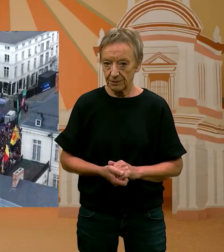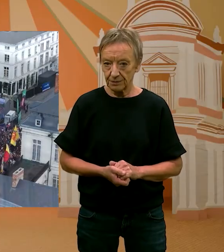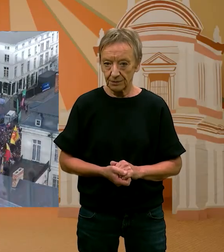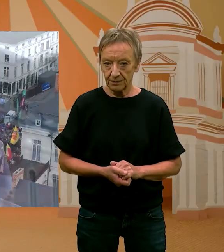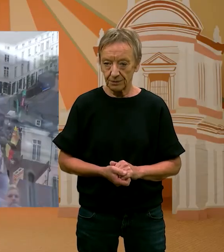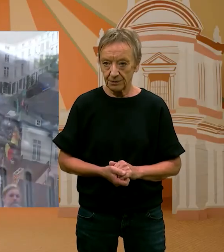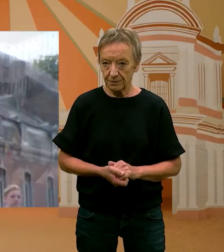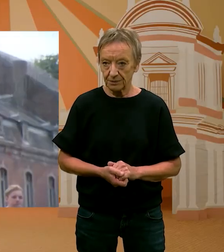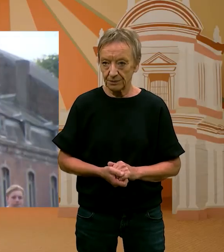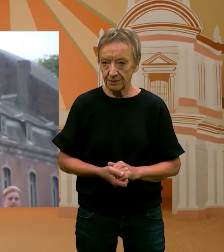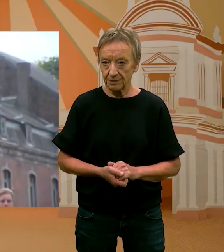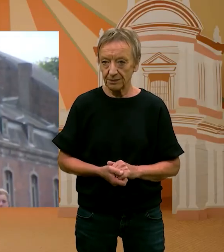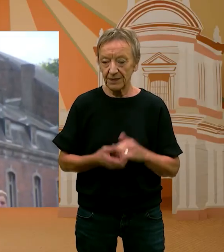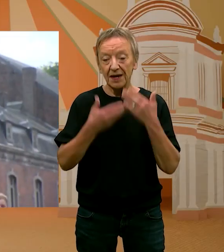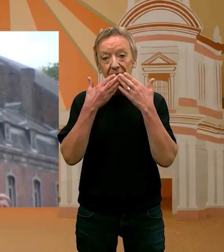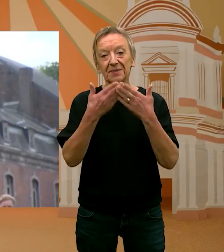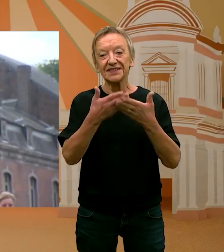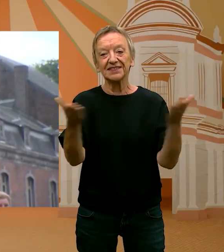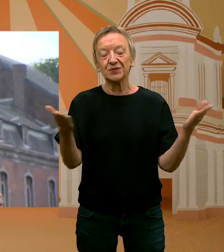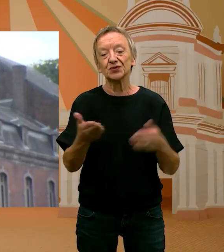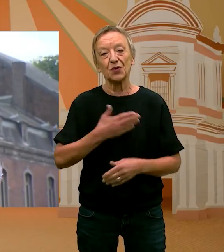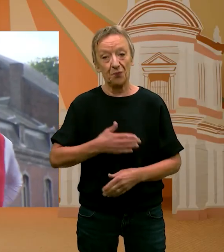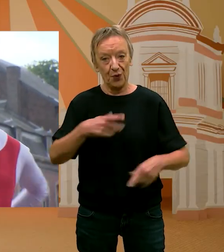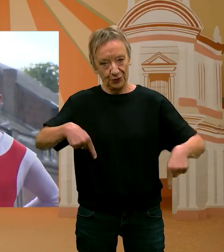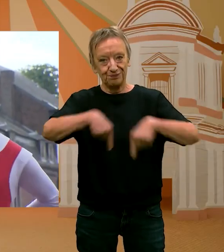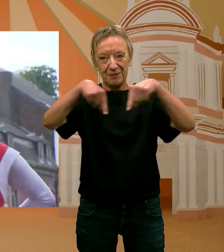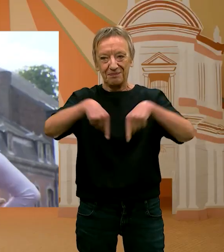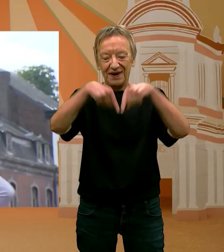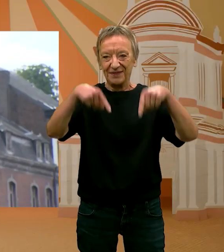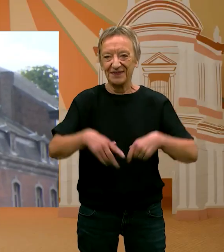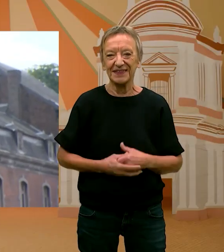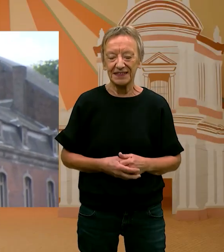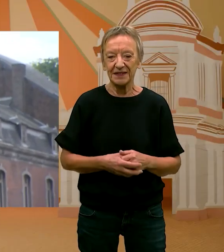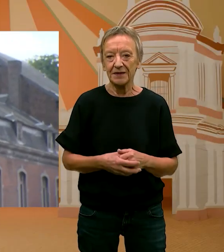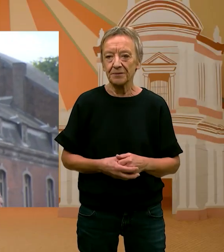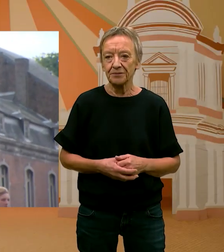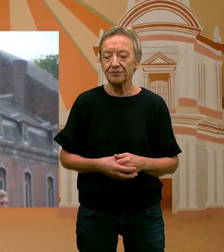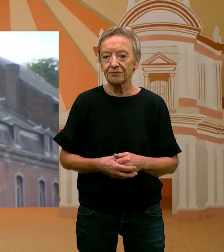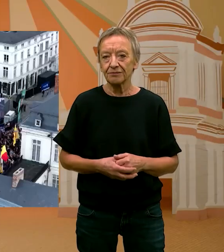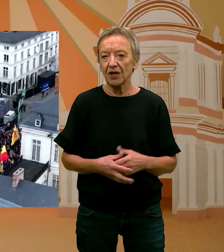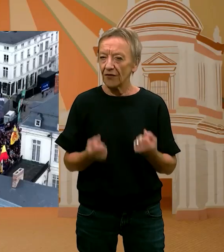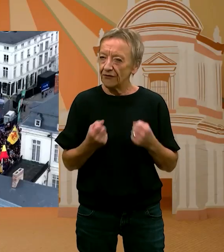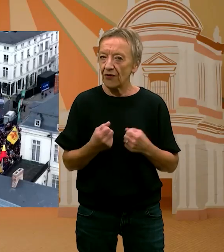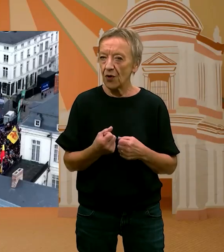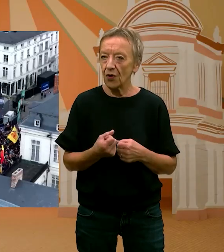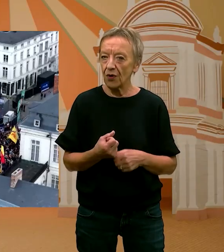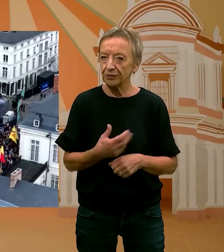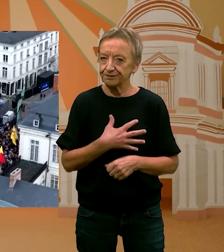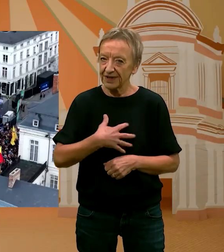Voilà, merci à tous. Bonne journée. Ouais, beaucoup d'émotions en ce moment où on